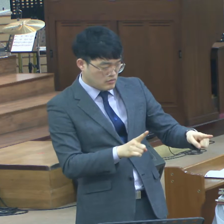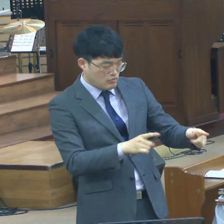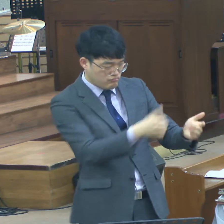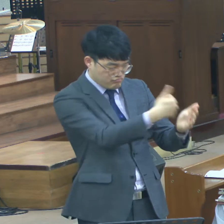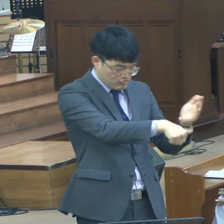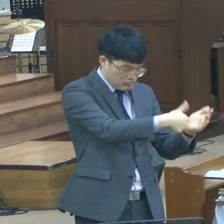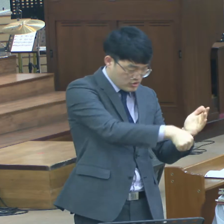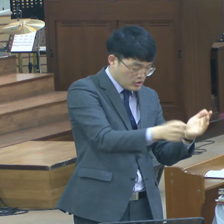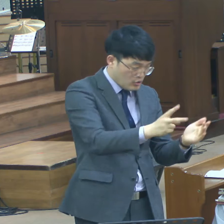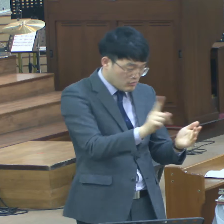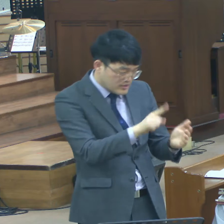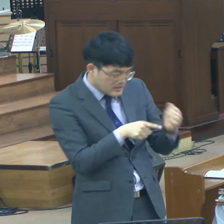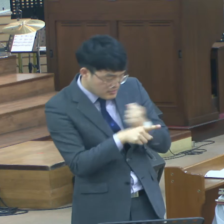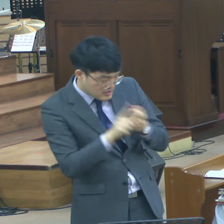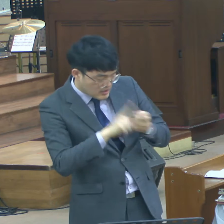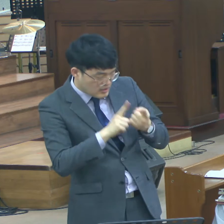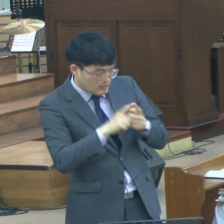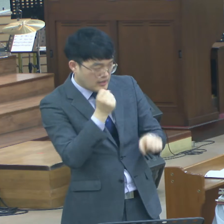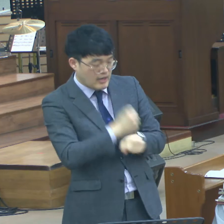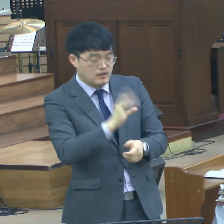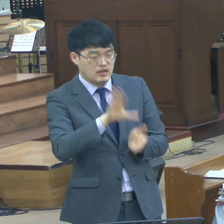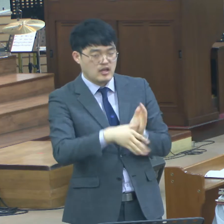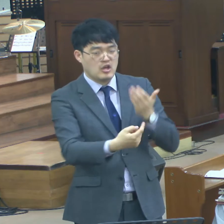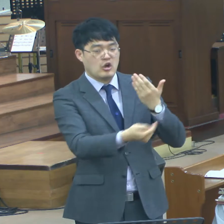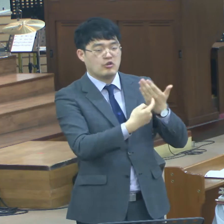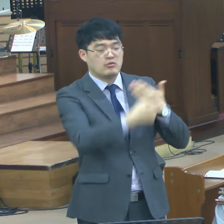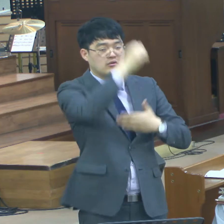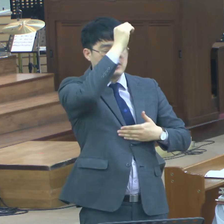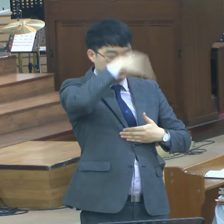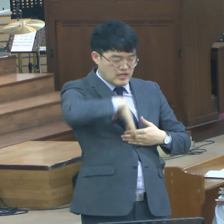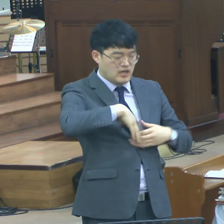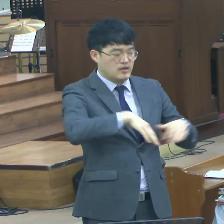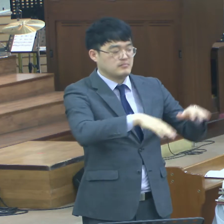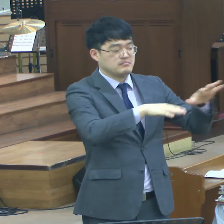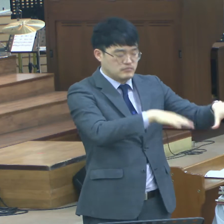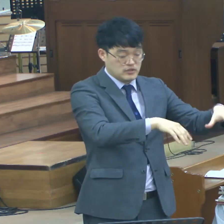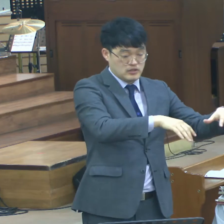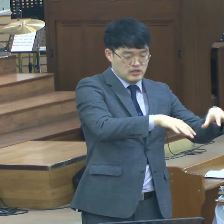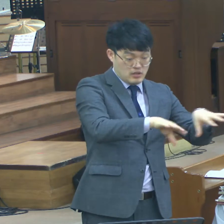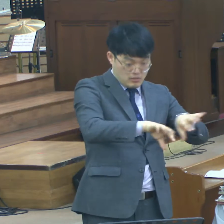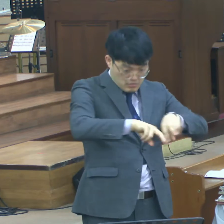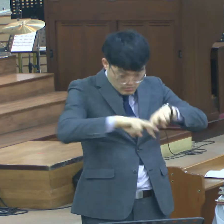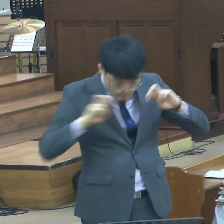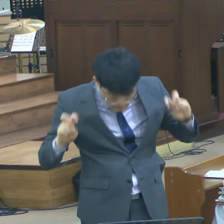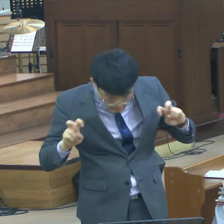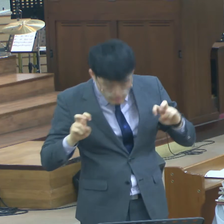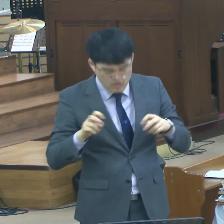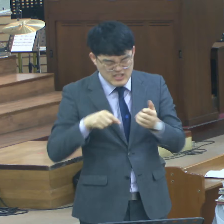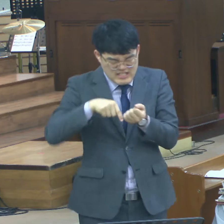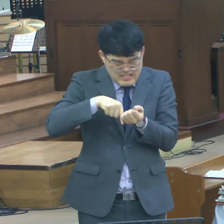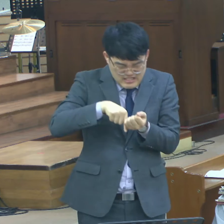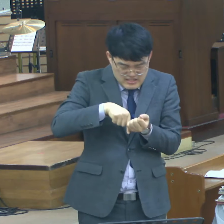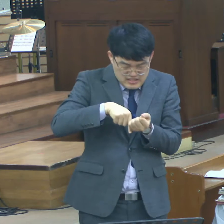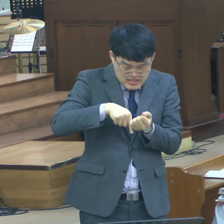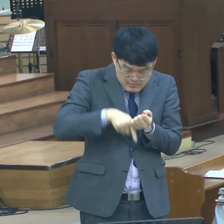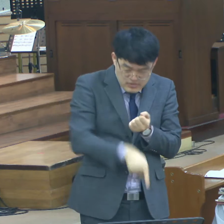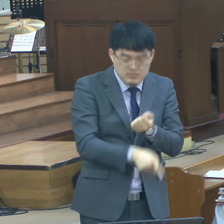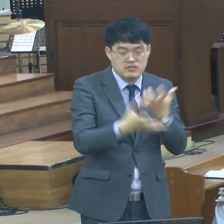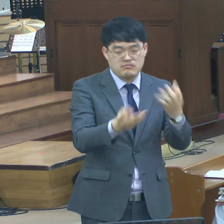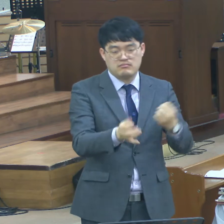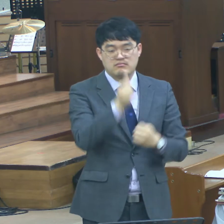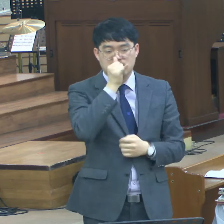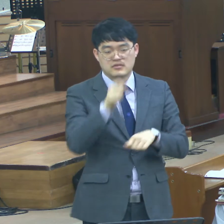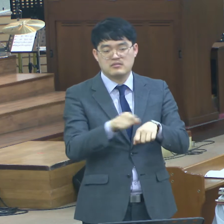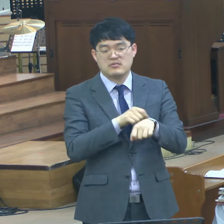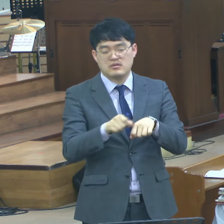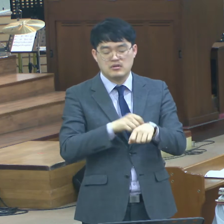그것이지만 안으로 들어가면 더 영적이고 더 복잡하고 더 성경적인 그런 의미들이 굉장히 많았어요. 그 중에 하나가